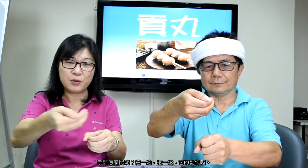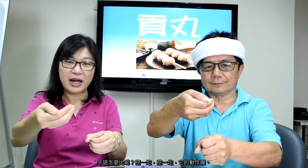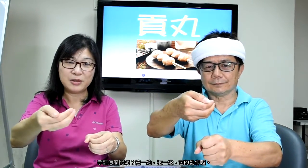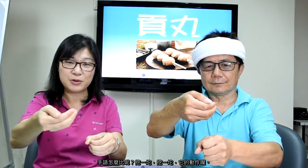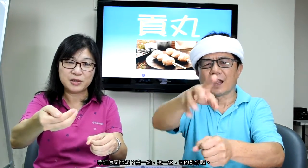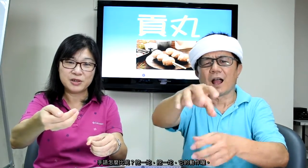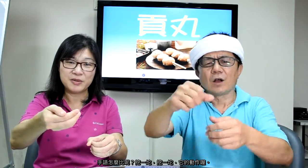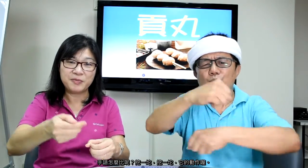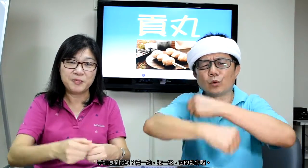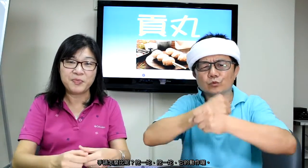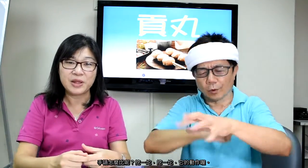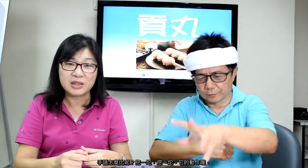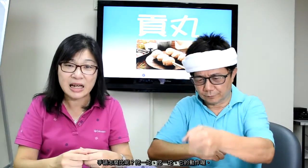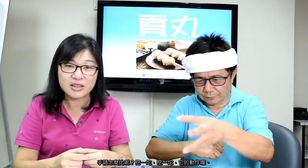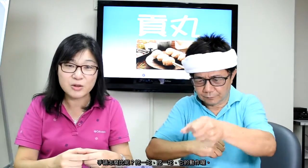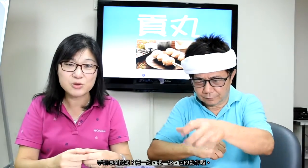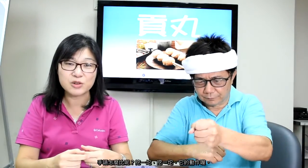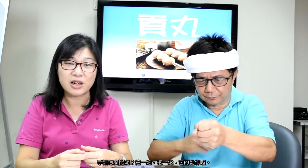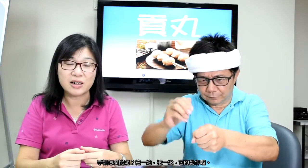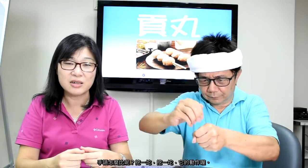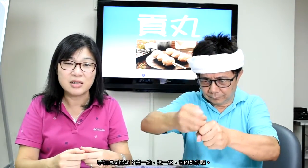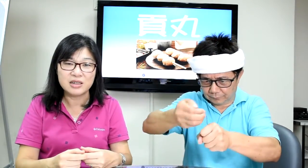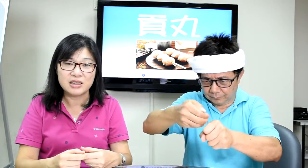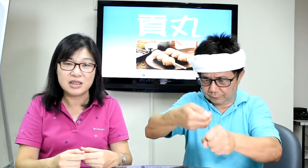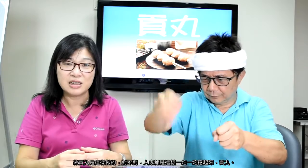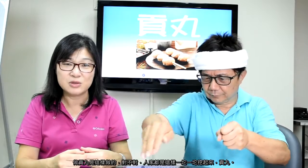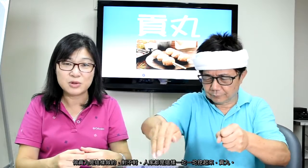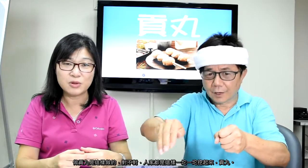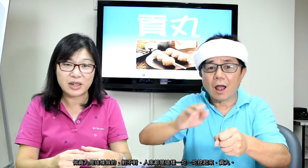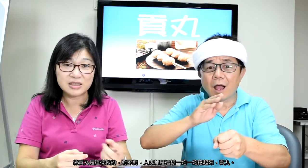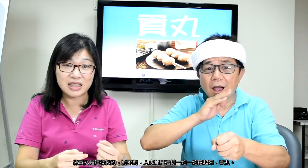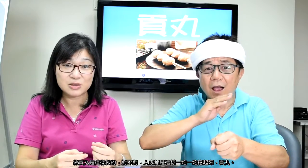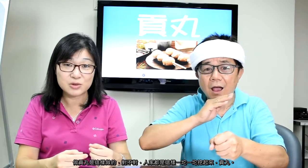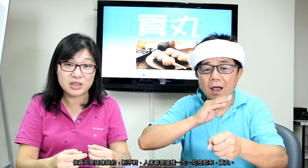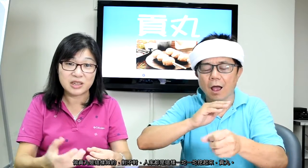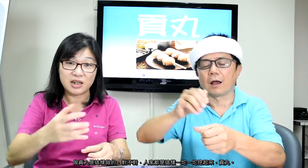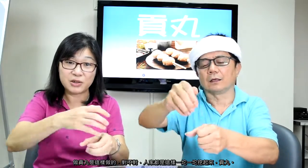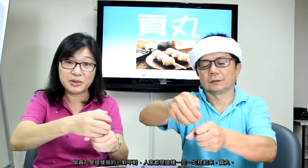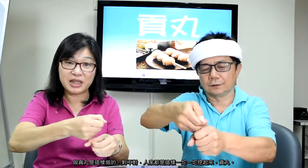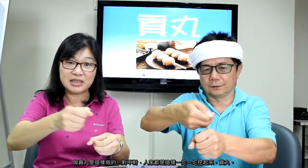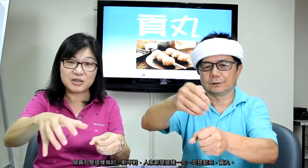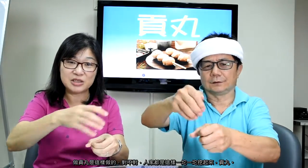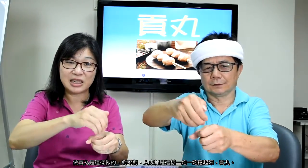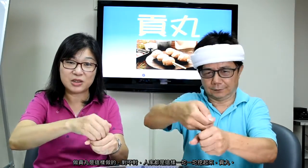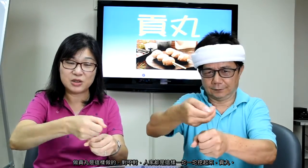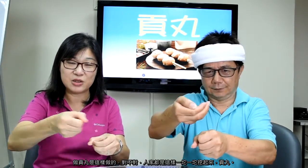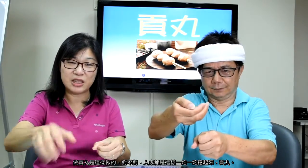挖一坨，他的动作做贡丸是这样做的，对不对？人家都是这样一